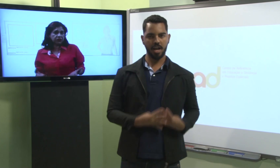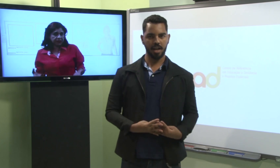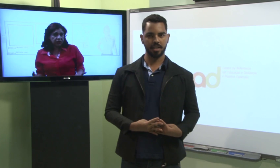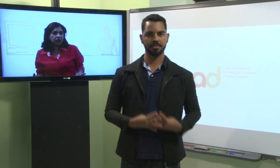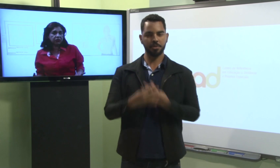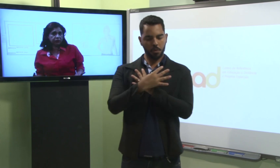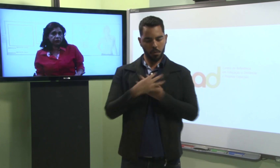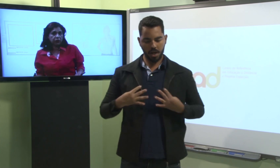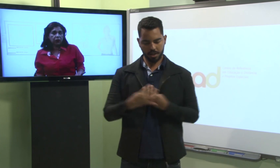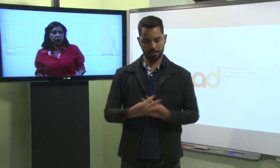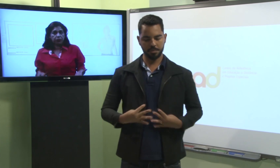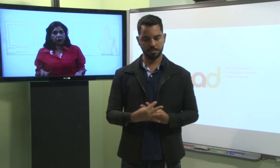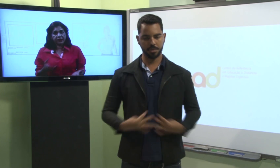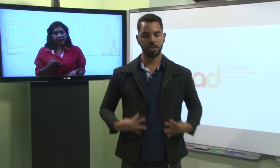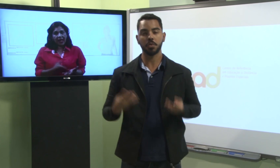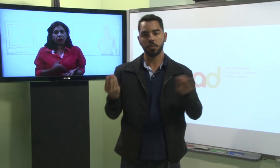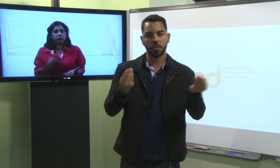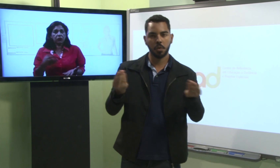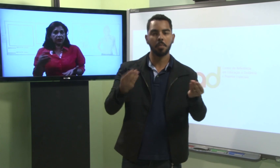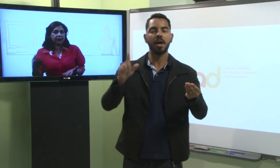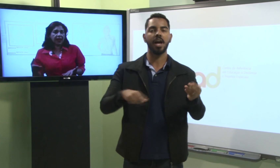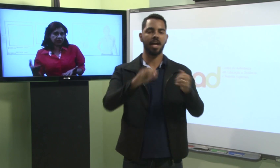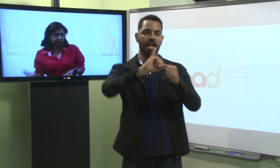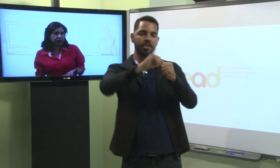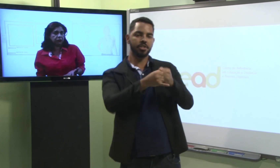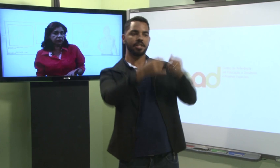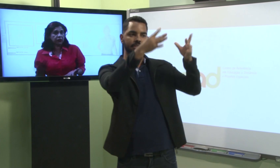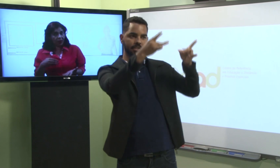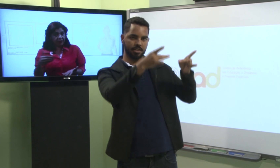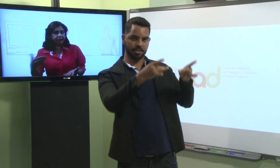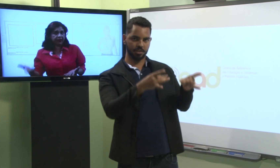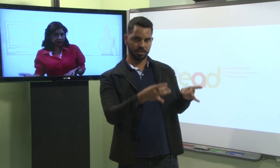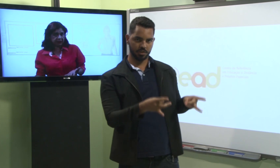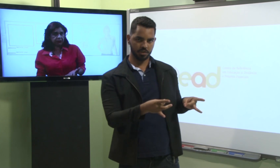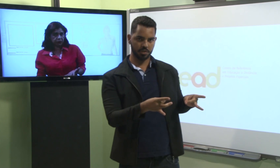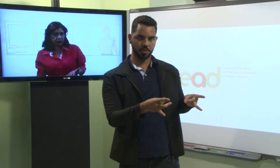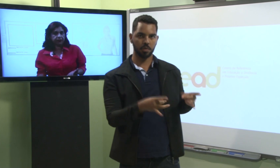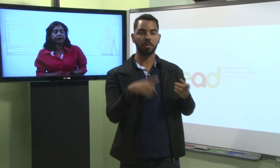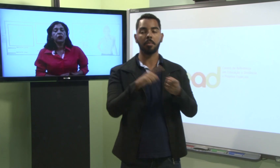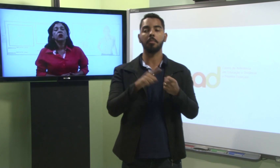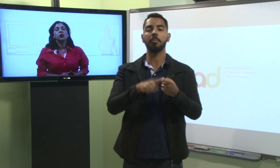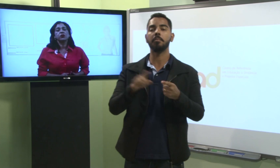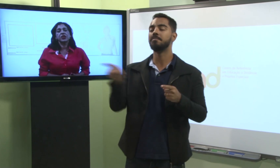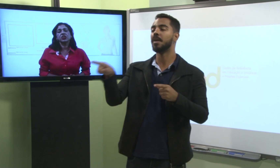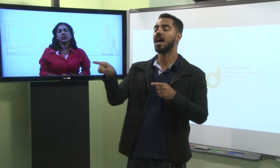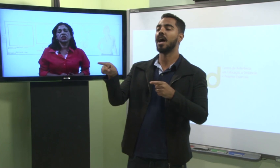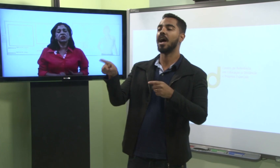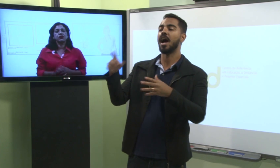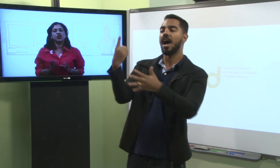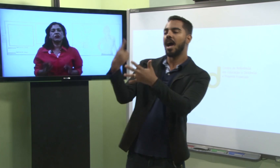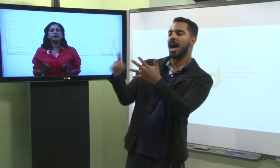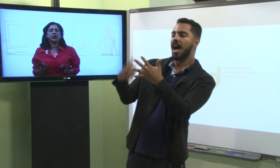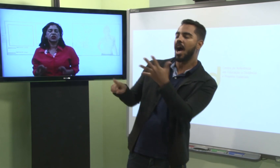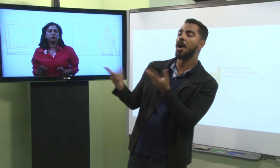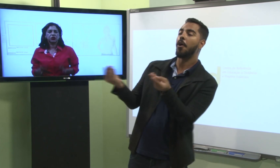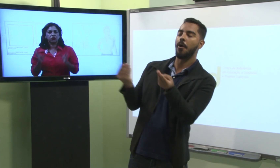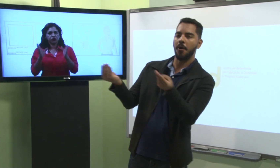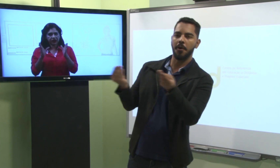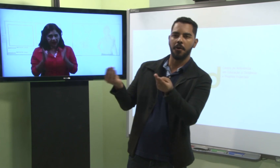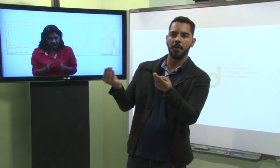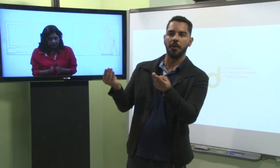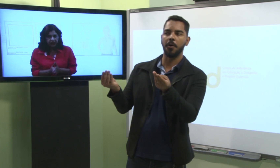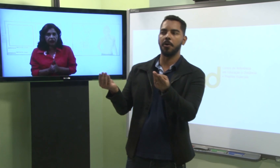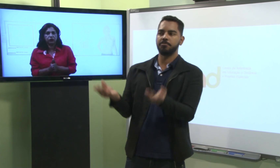adjetivo descritivo, pois dá uma qualidade a essa blusa, qualifica essa blusa. Os adjetivos, diferentemente